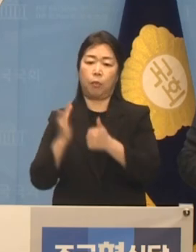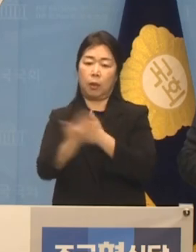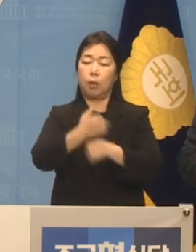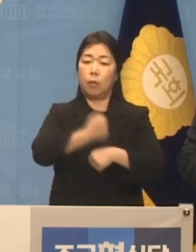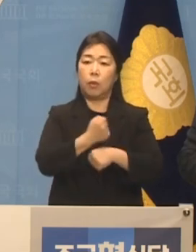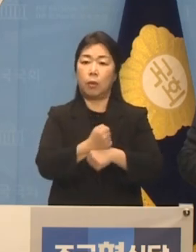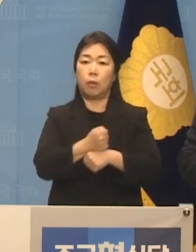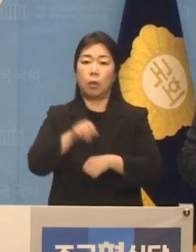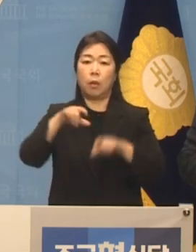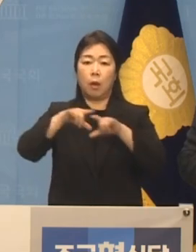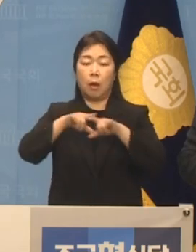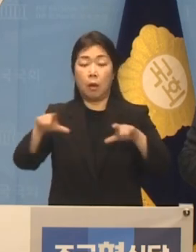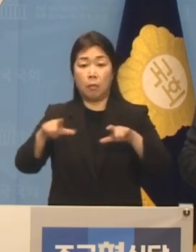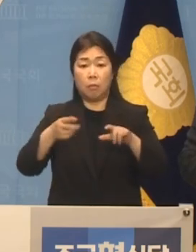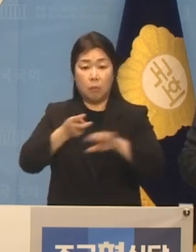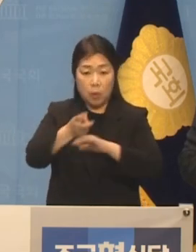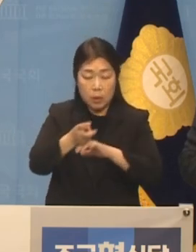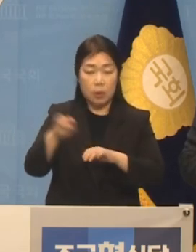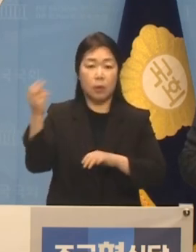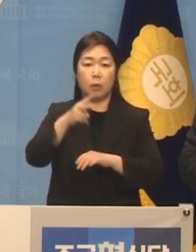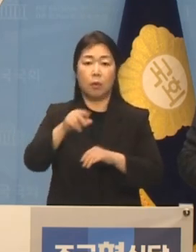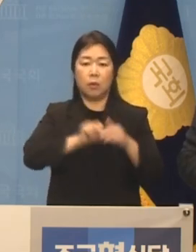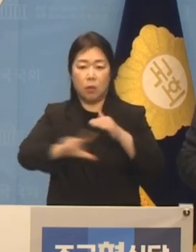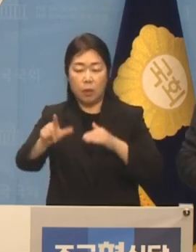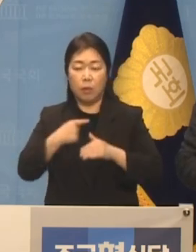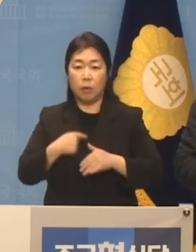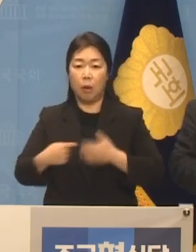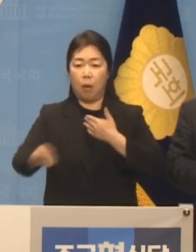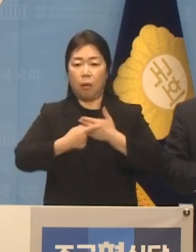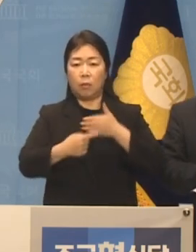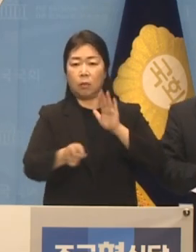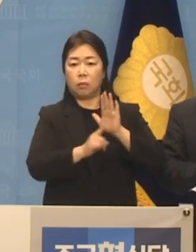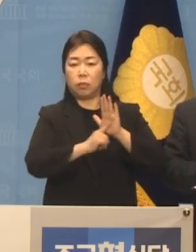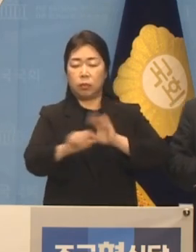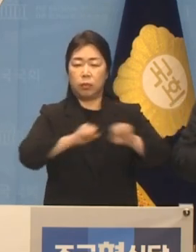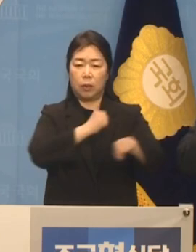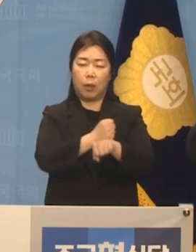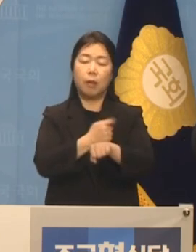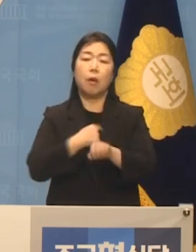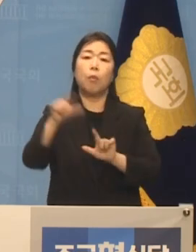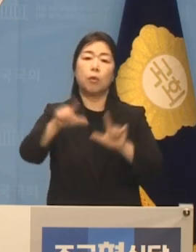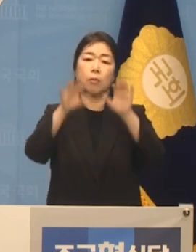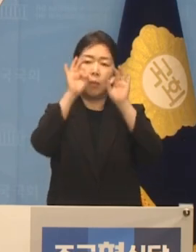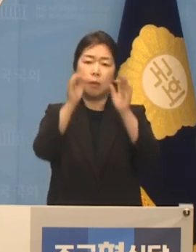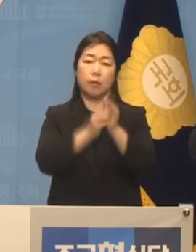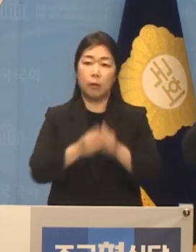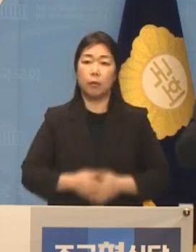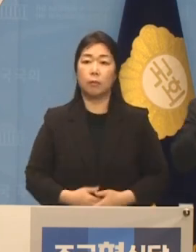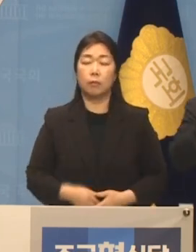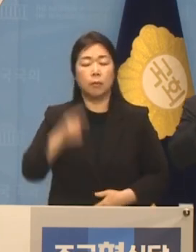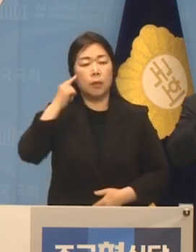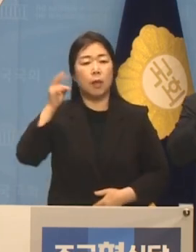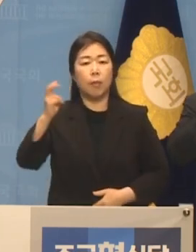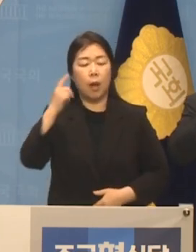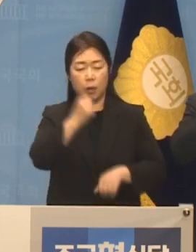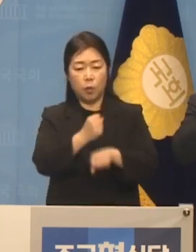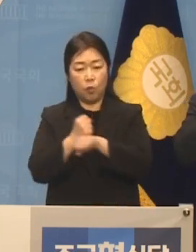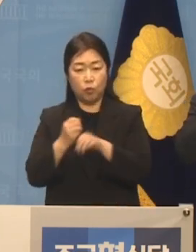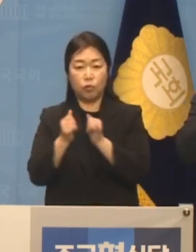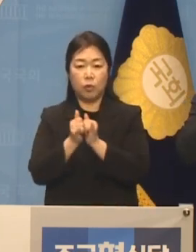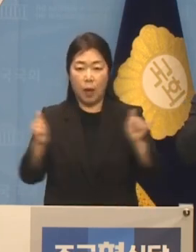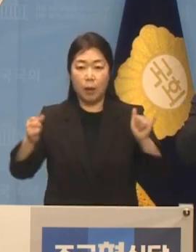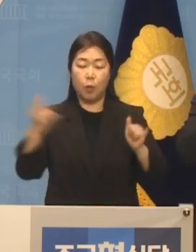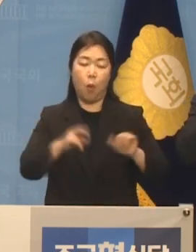고통에 함께했던 그의 모습을 지켜보아왔습니다. 아마도 연구자로 활동가로